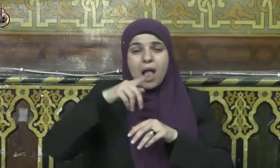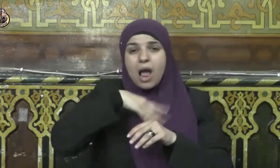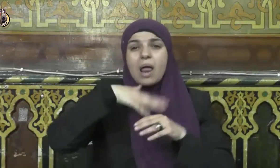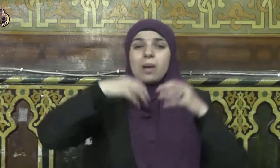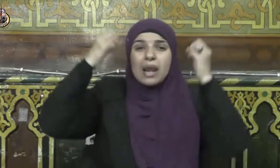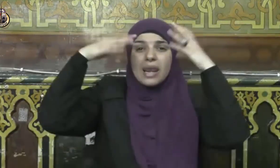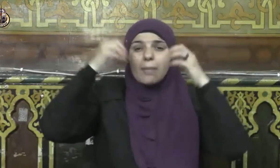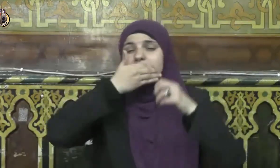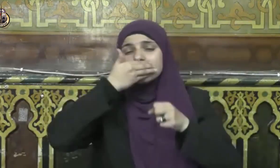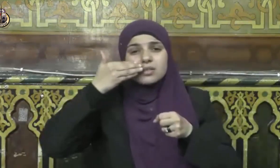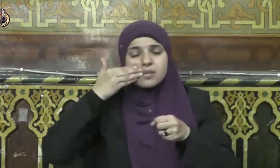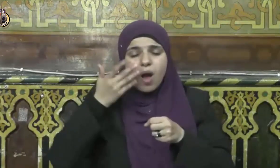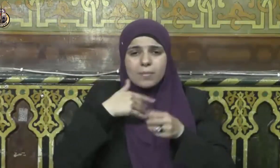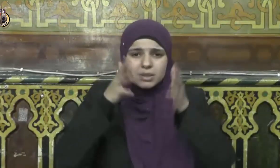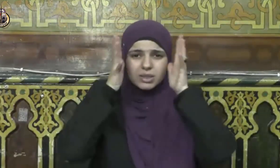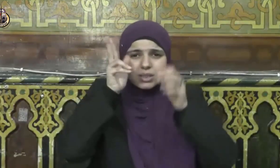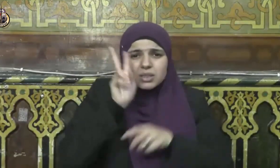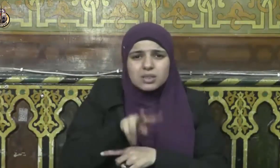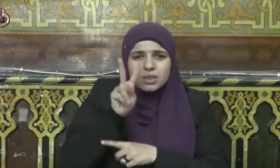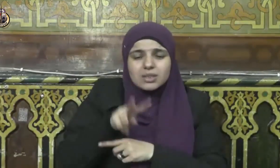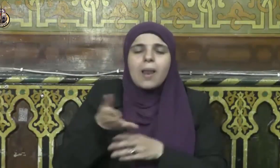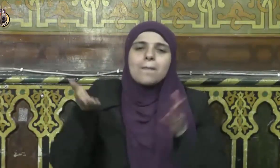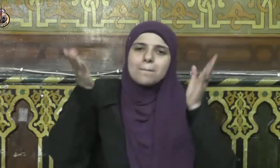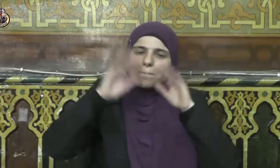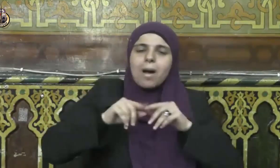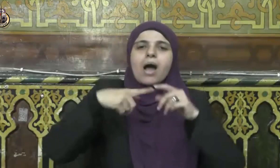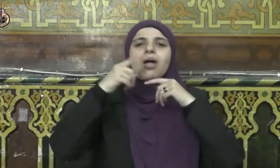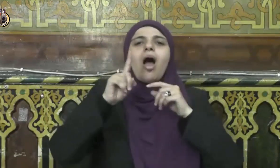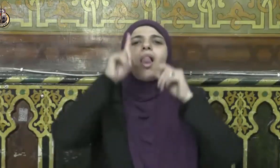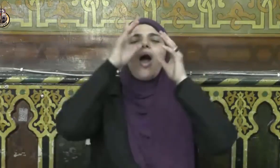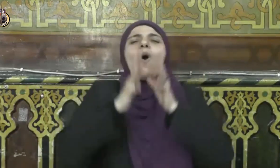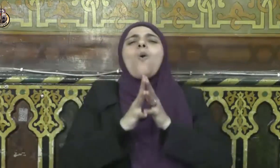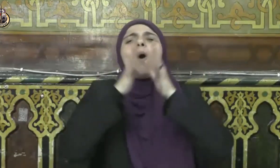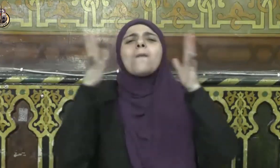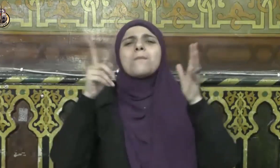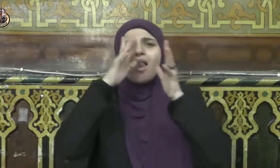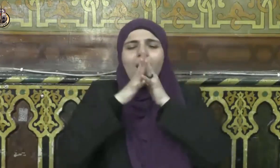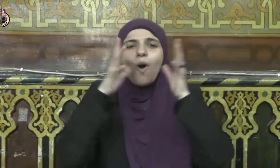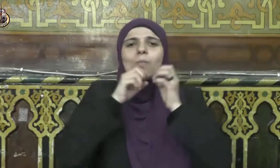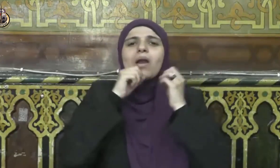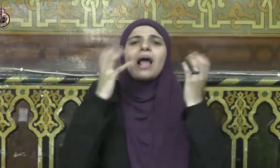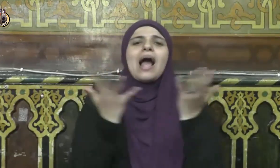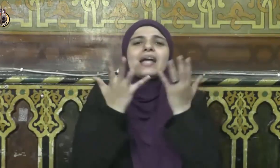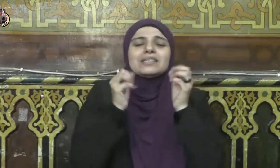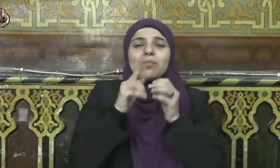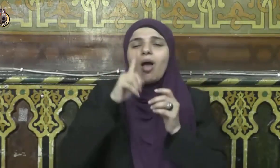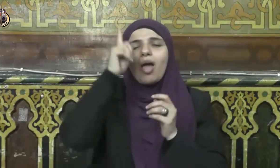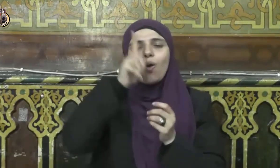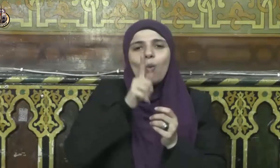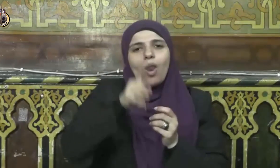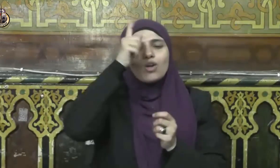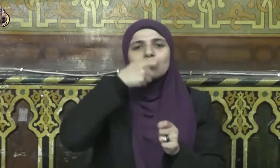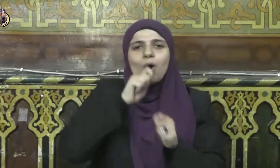فبعد نعمة الصيام والقيام تأتي نعمة التهليل والتكبير، يقول الحق